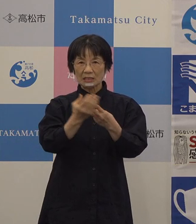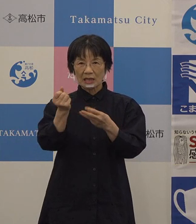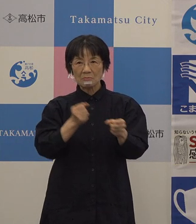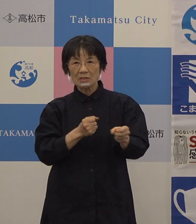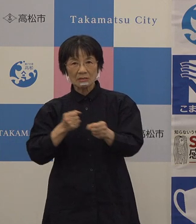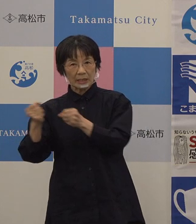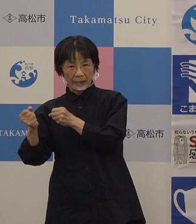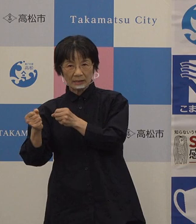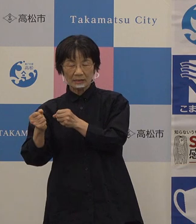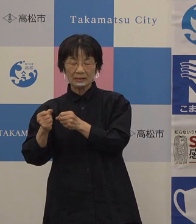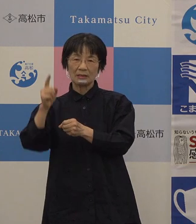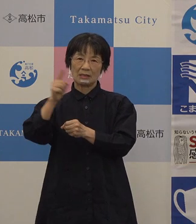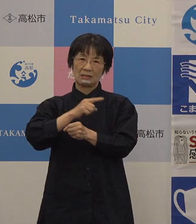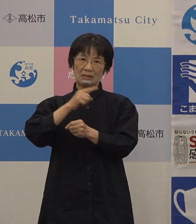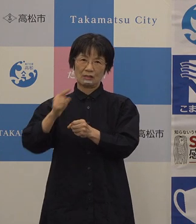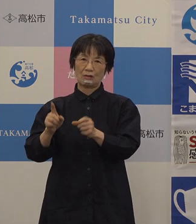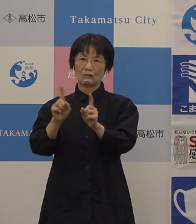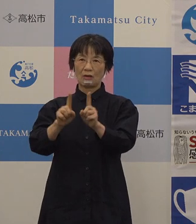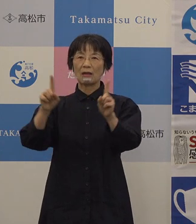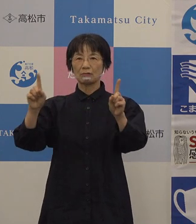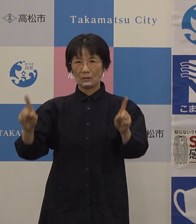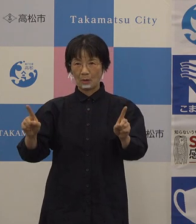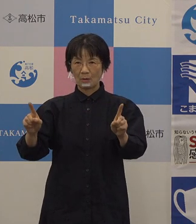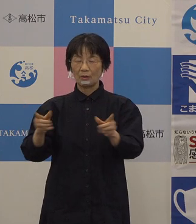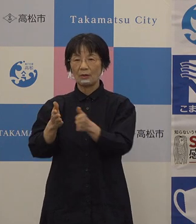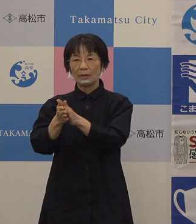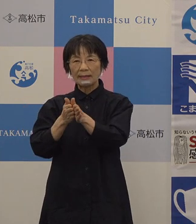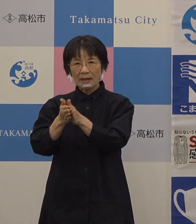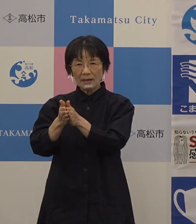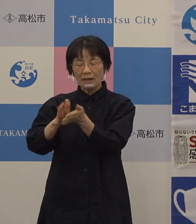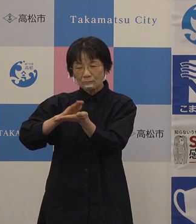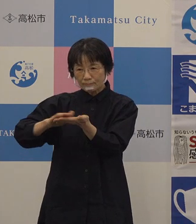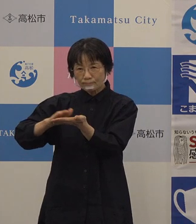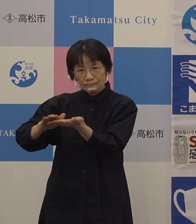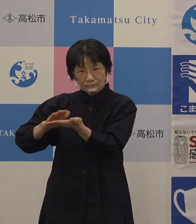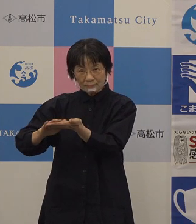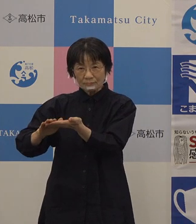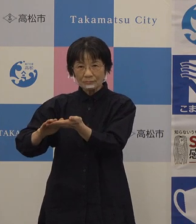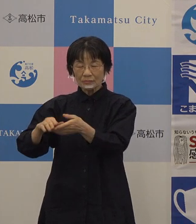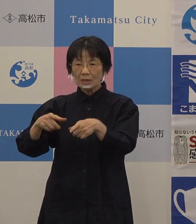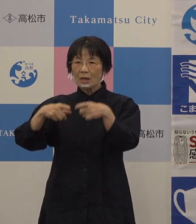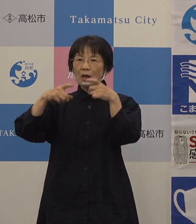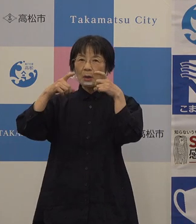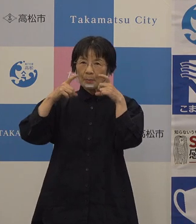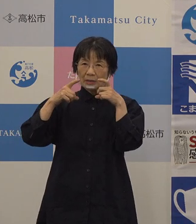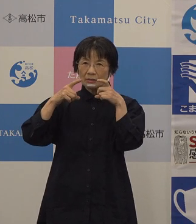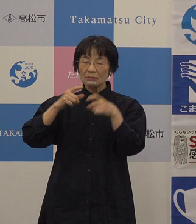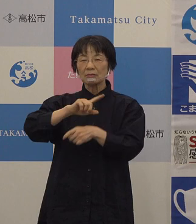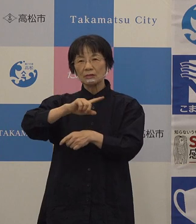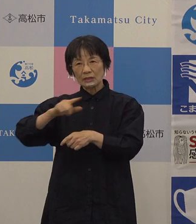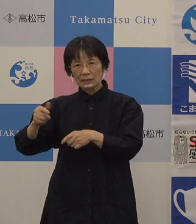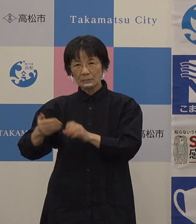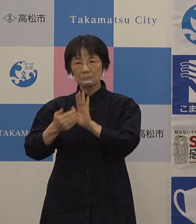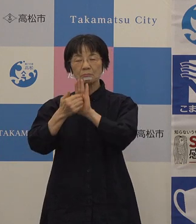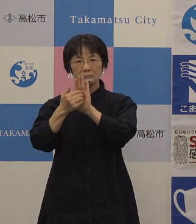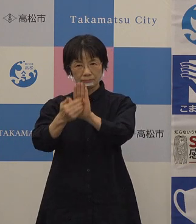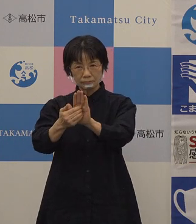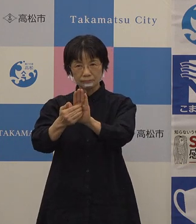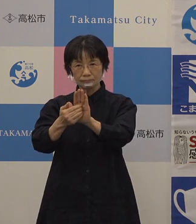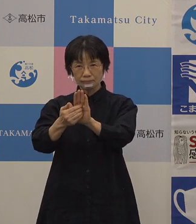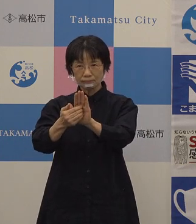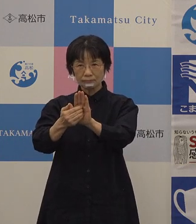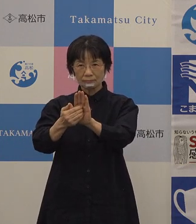人と人との距離の確保手洗いや手指消毒の徹底不織布マスクの着用など感染防止対策